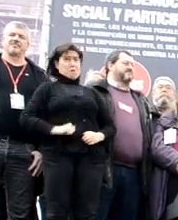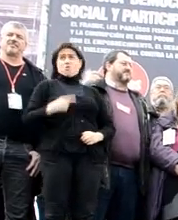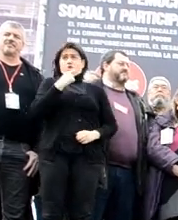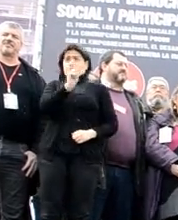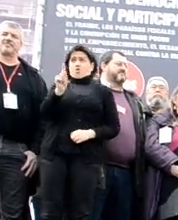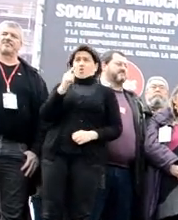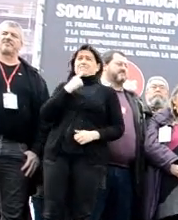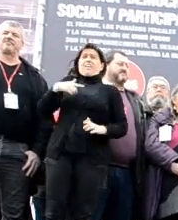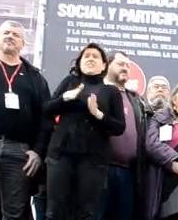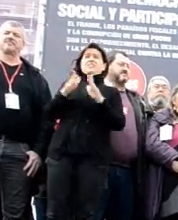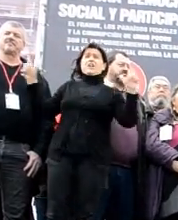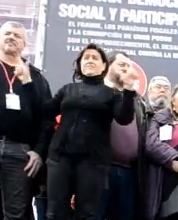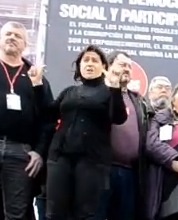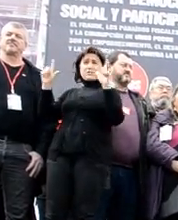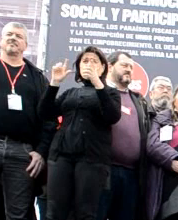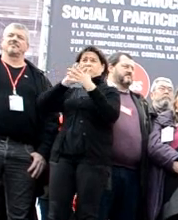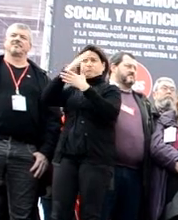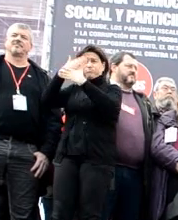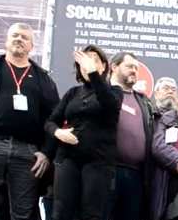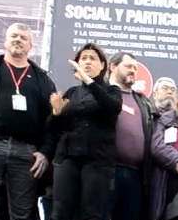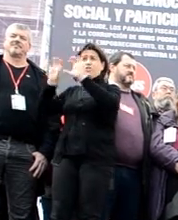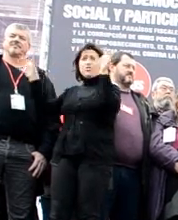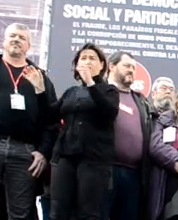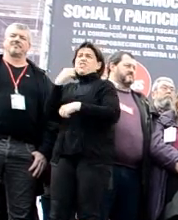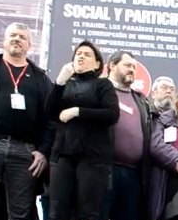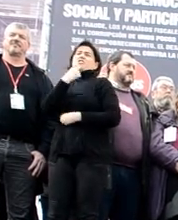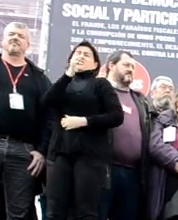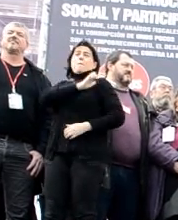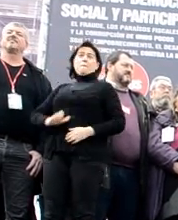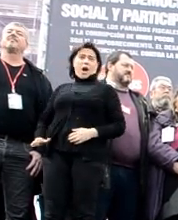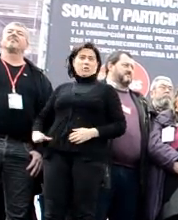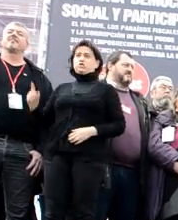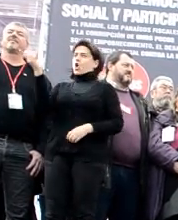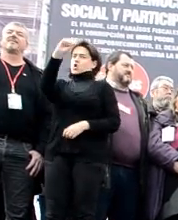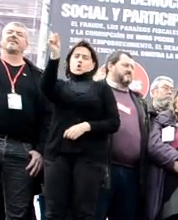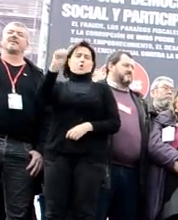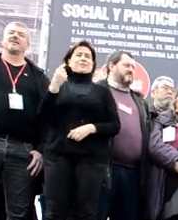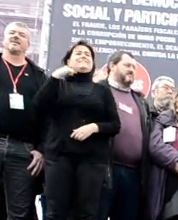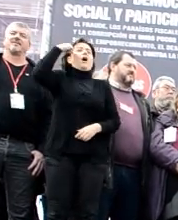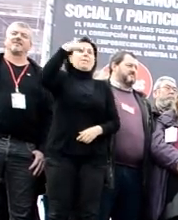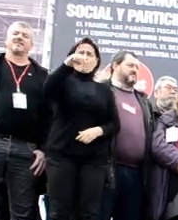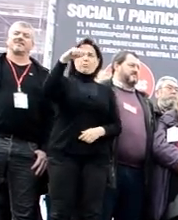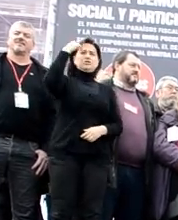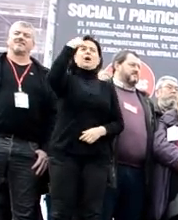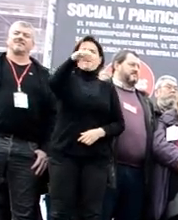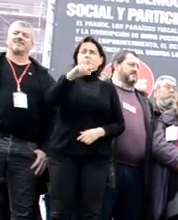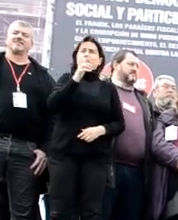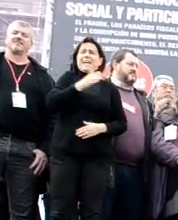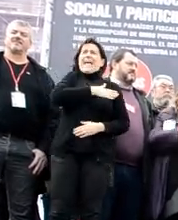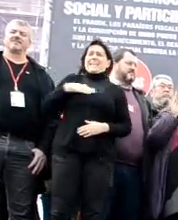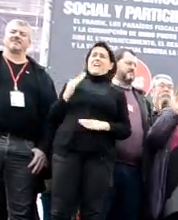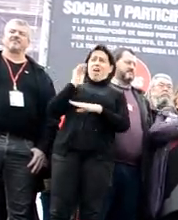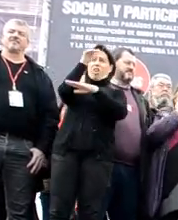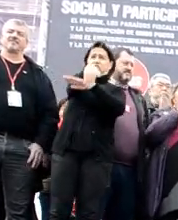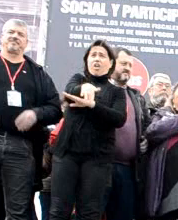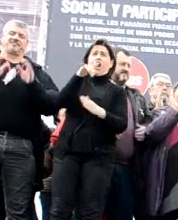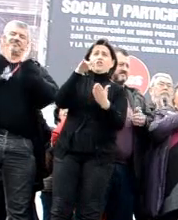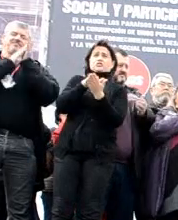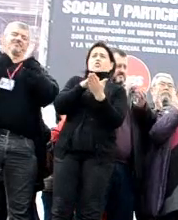comunicación y sectores privados con intereses en el desmantelamiento de los servicios